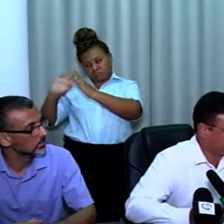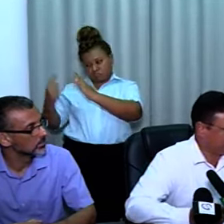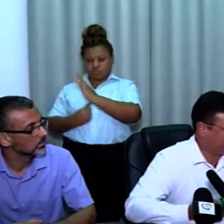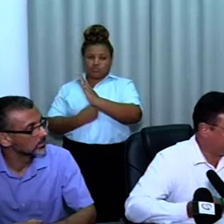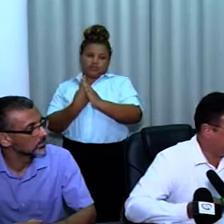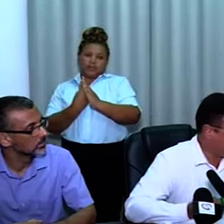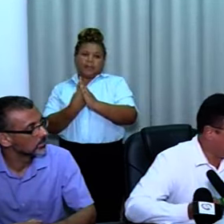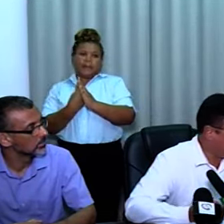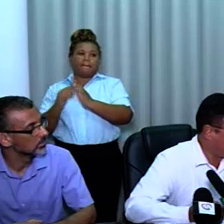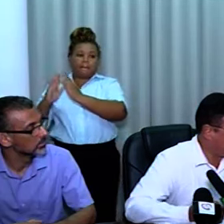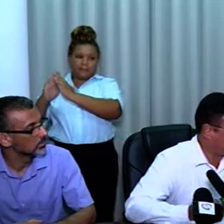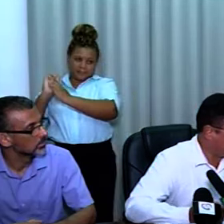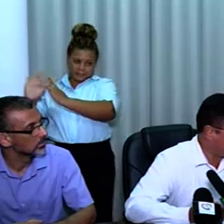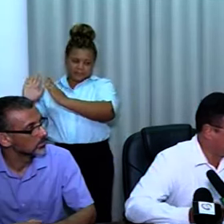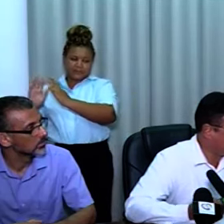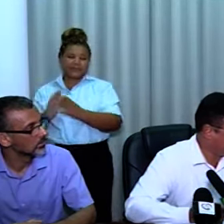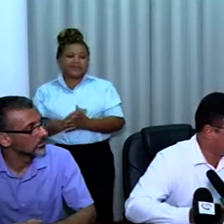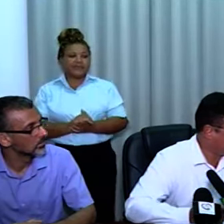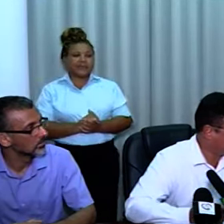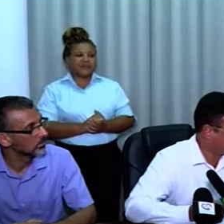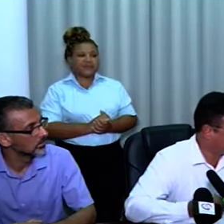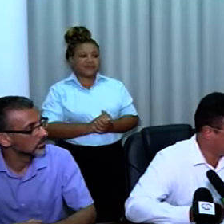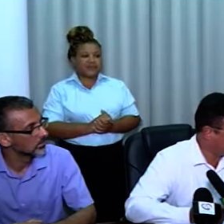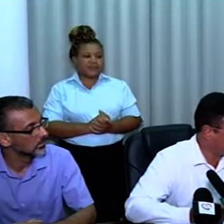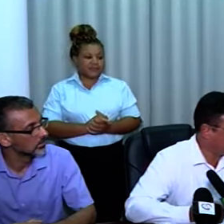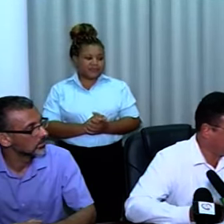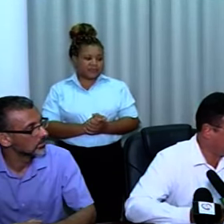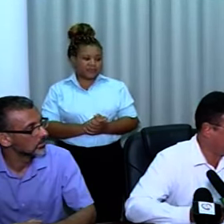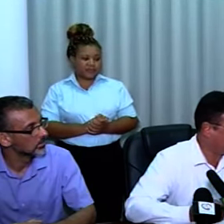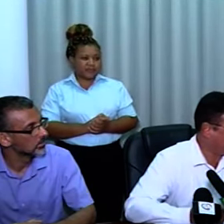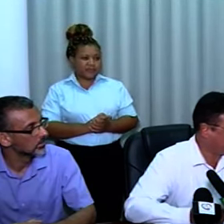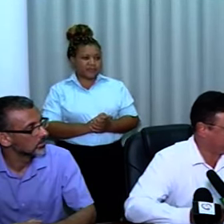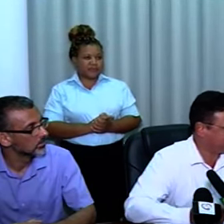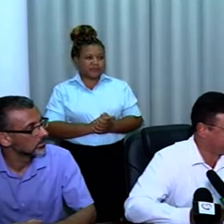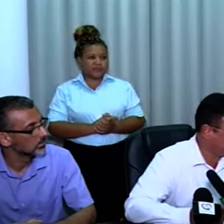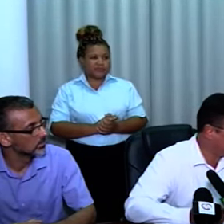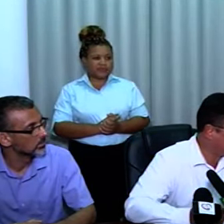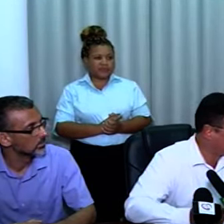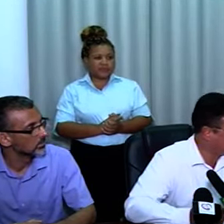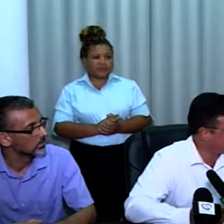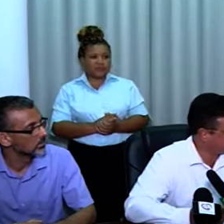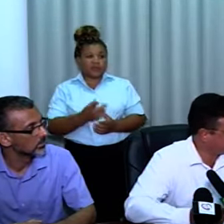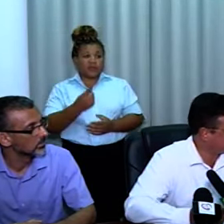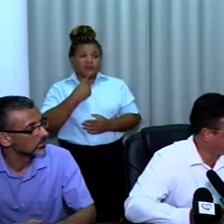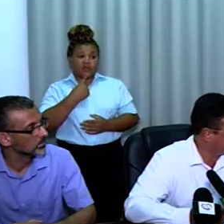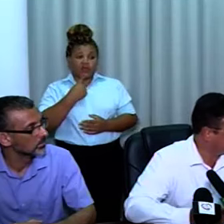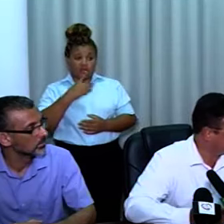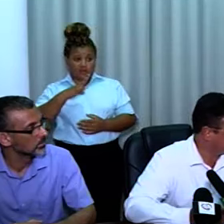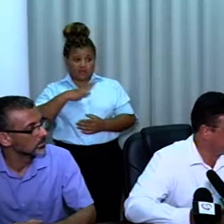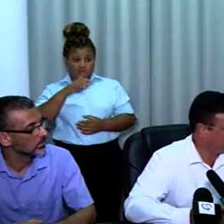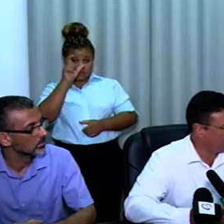surveillance est travailler déplacer tous les jours informer des fois par jour check température, il y a check ça dit